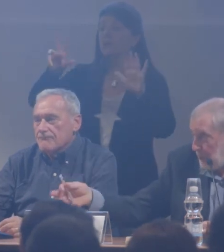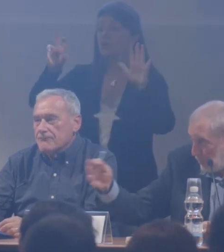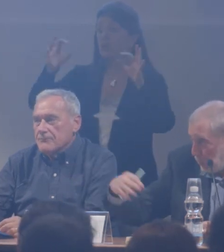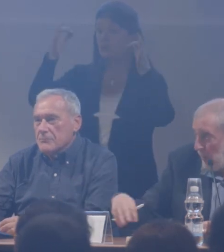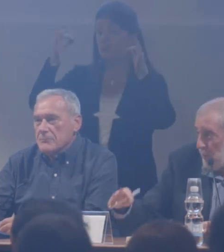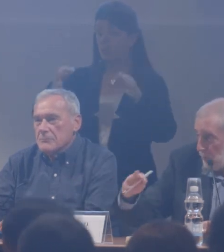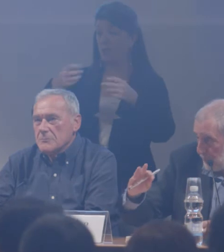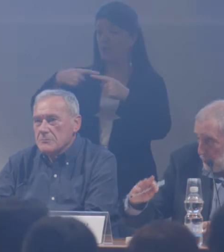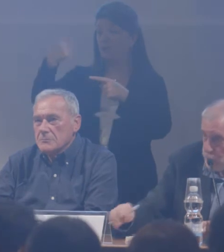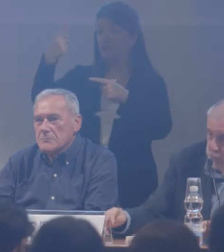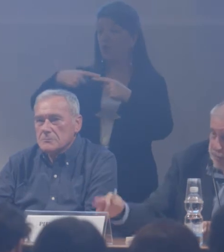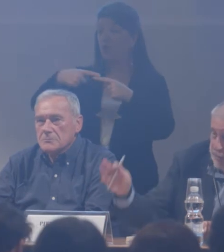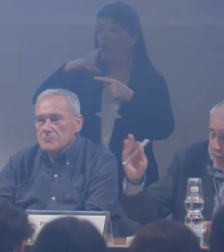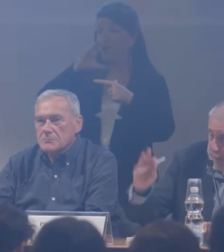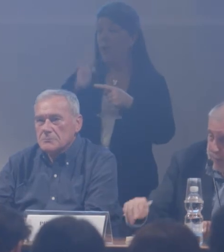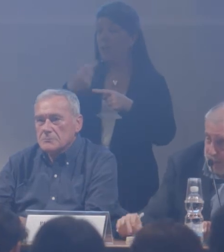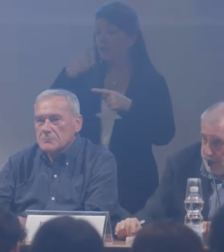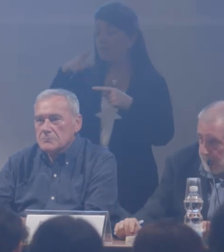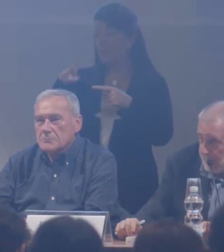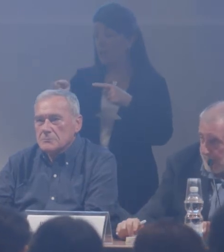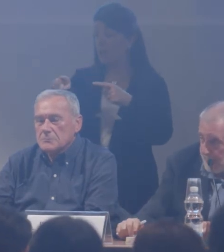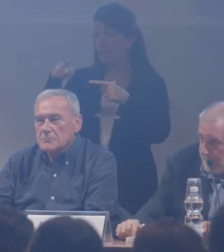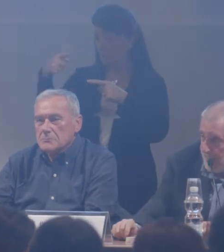era prima di lui, avevano fatto fuori